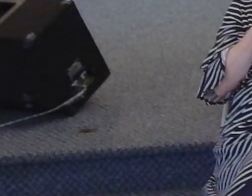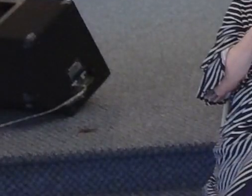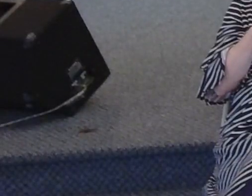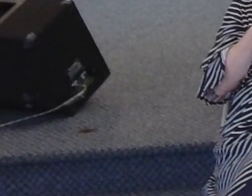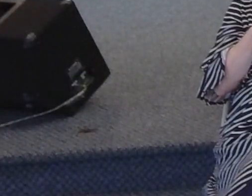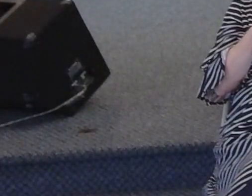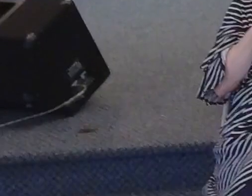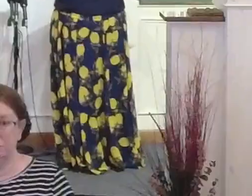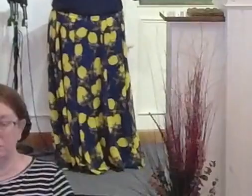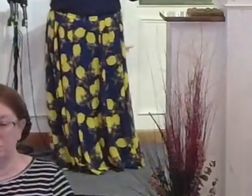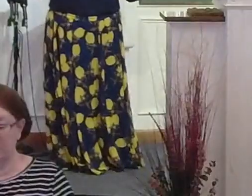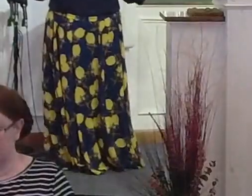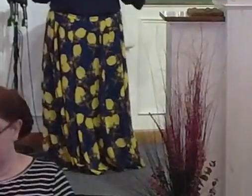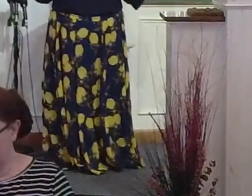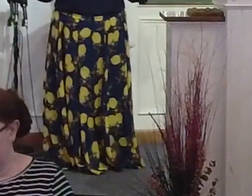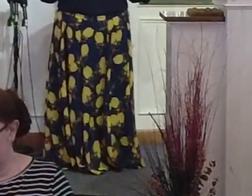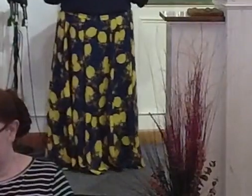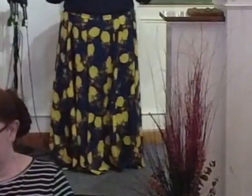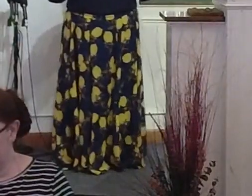Dios.